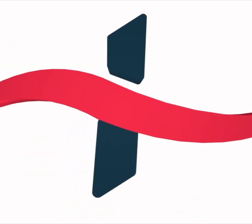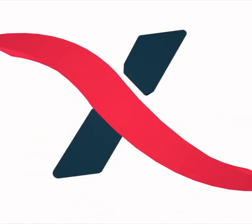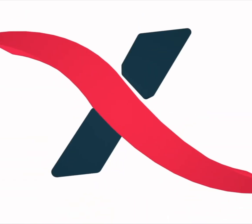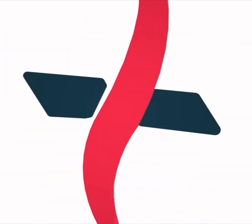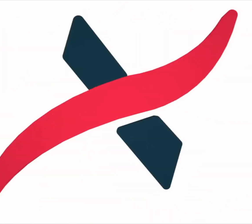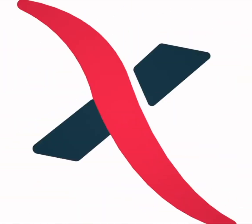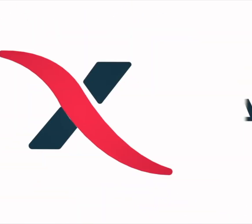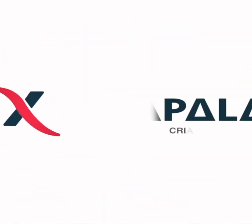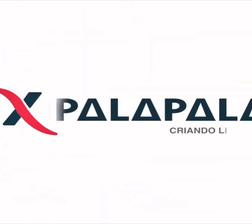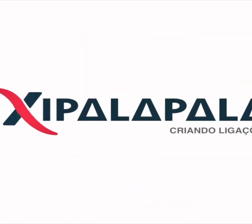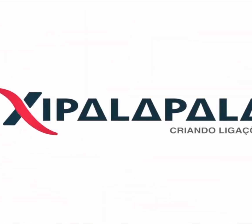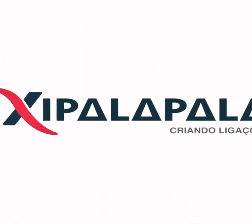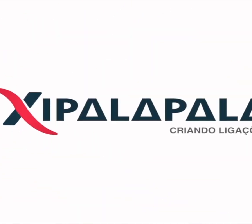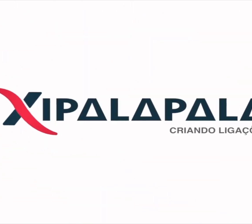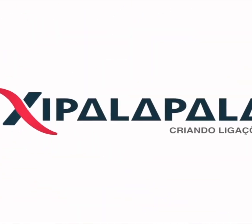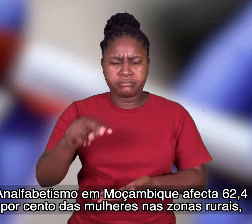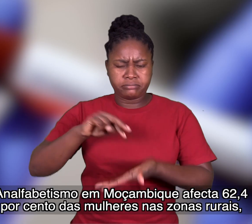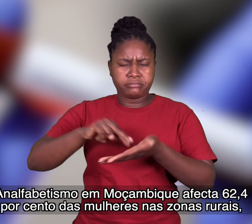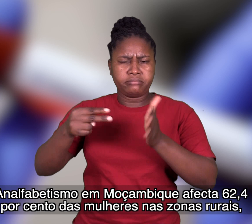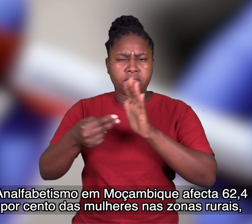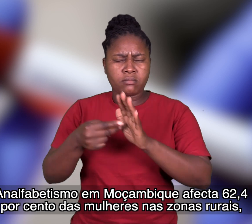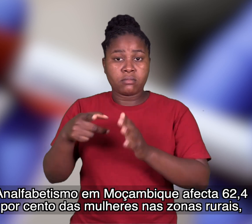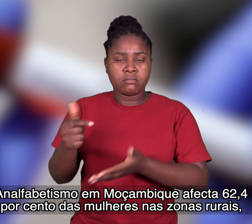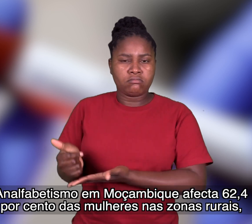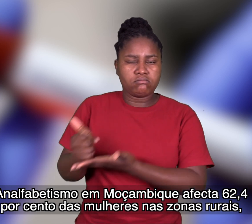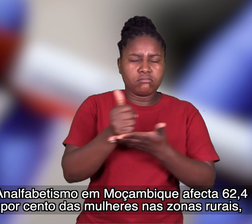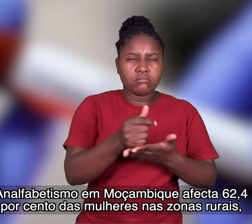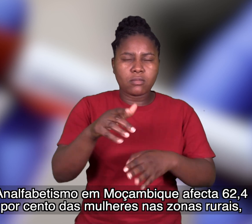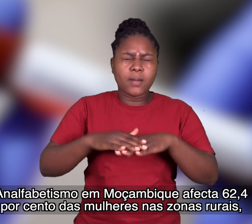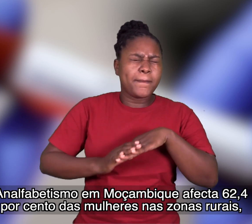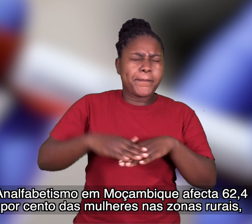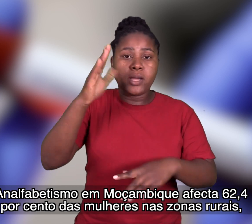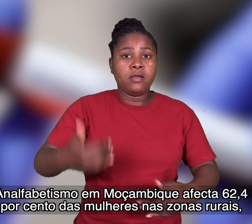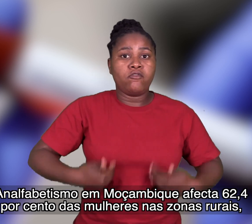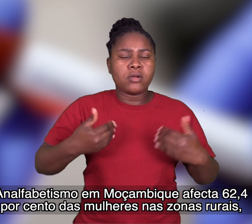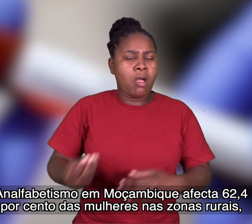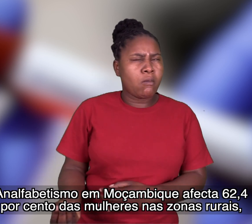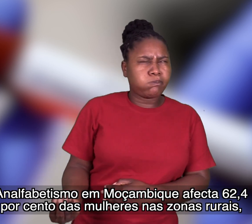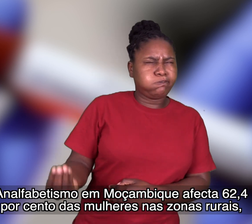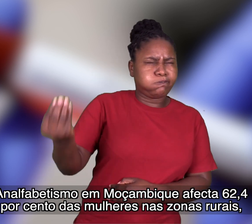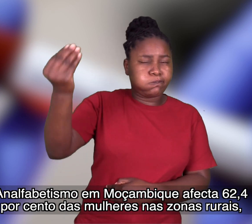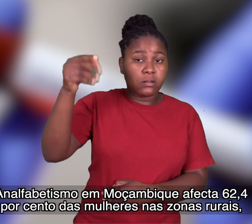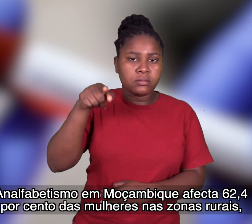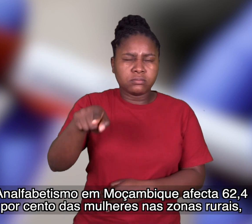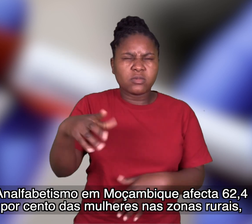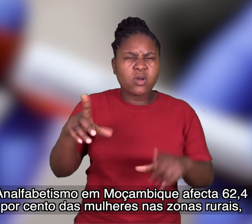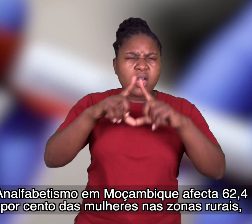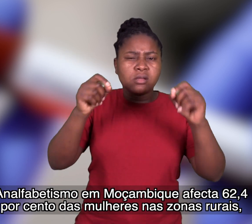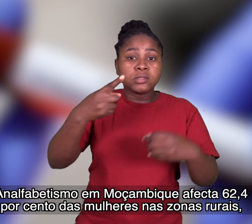Xipalapala Info, edição 18 de junho. Analfabetismo em Moçambique afeta 62,4% das mulheres nas zonas